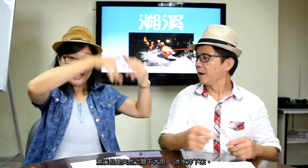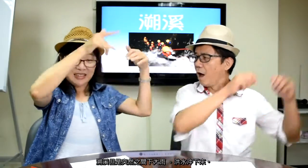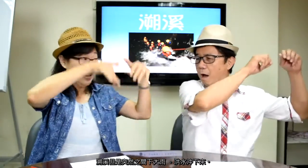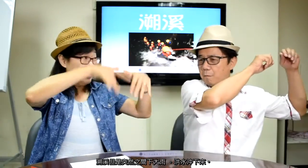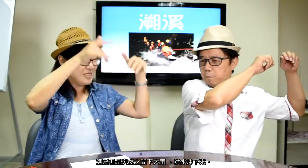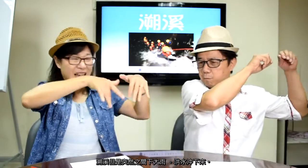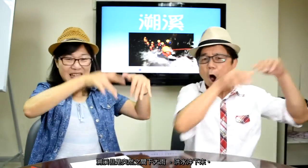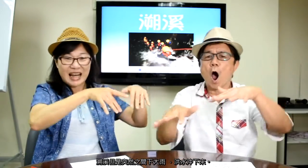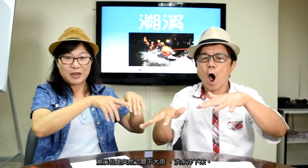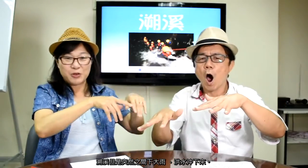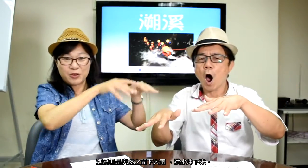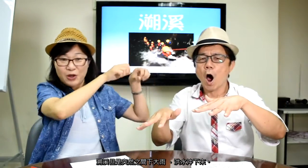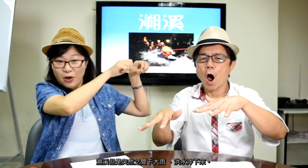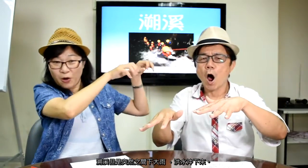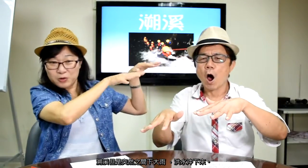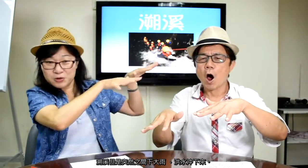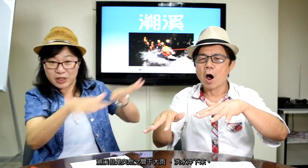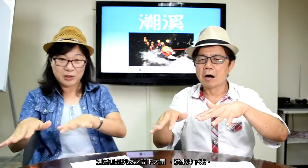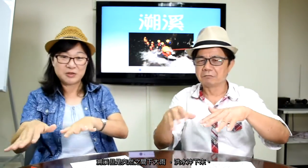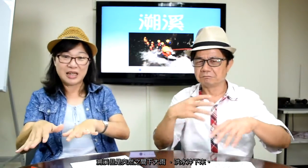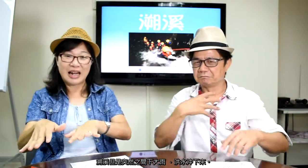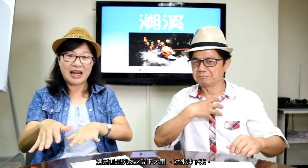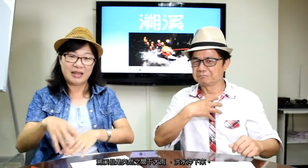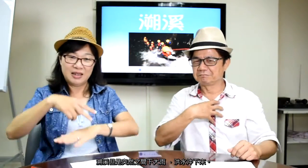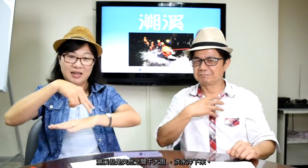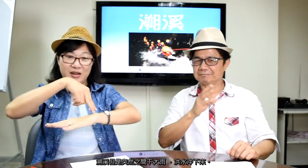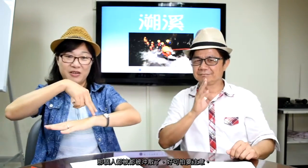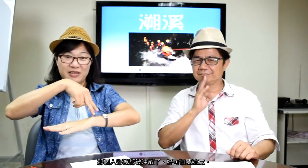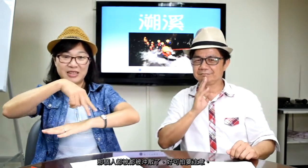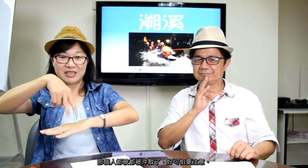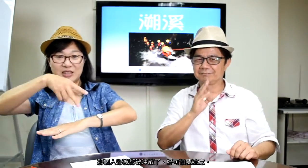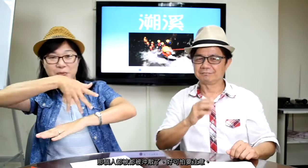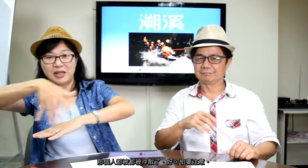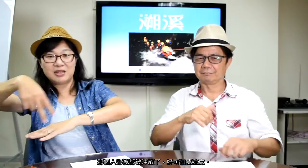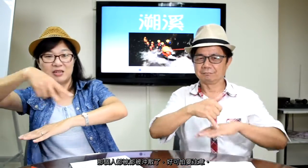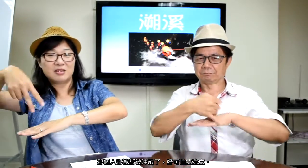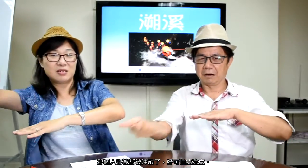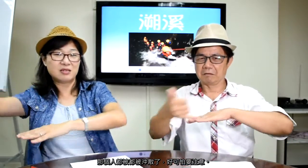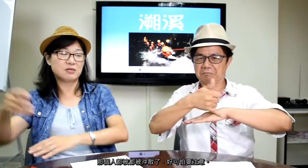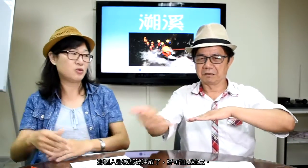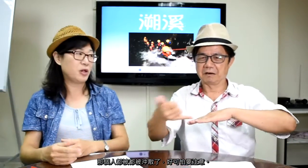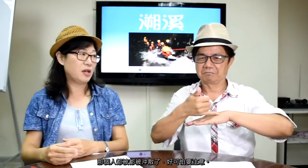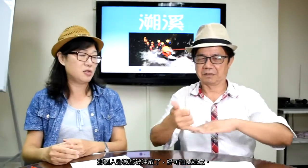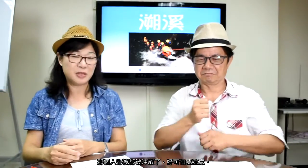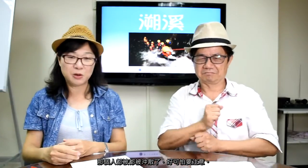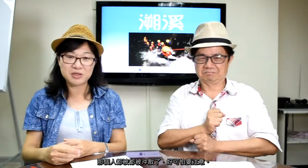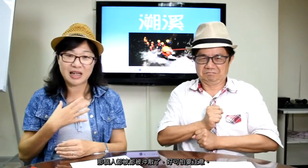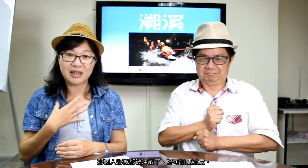间下大雨，洪水冲下来，那个人都被。对，就被冲散了，